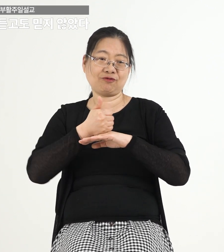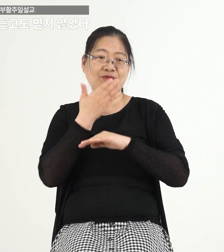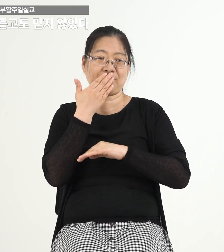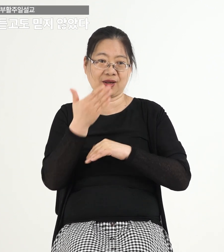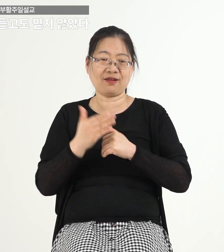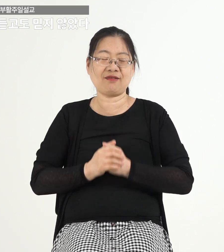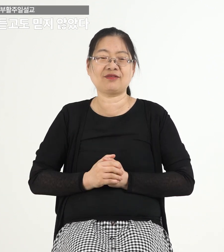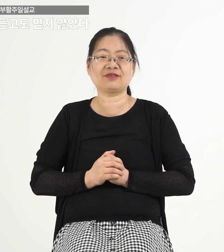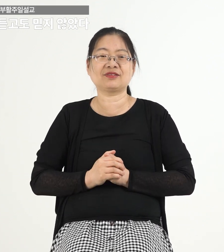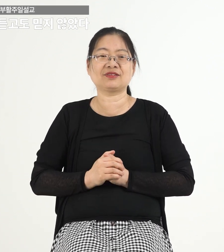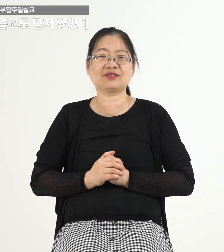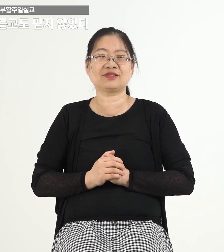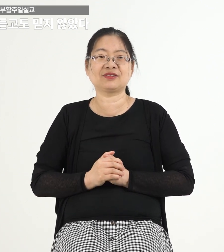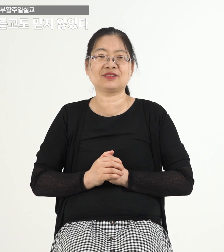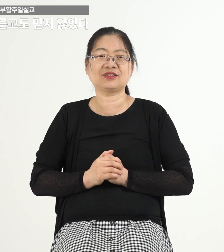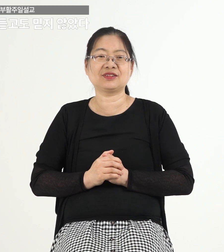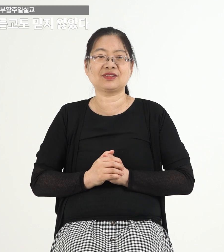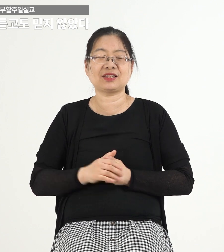해내는 거죠.